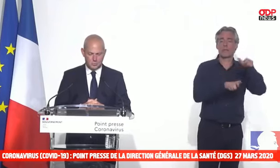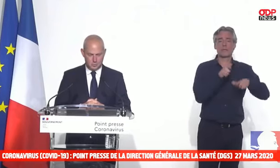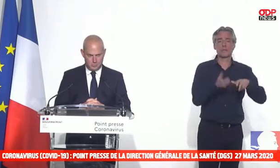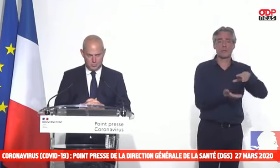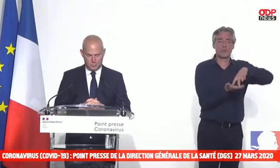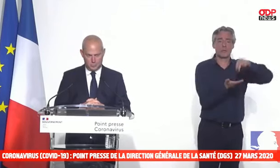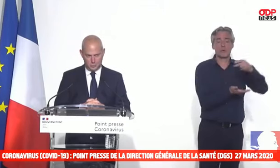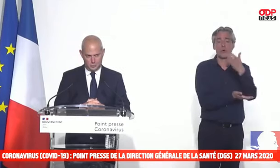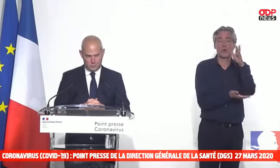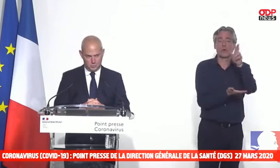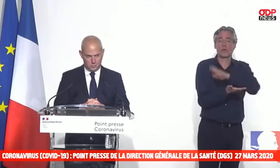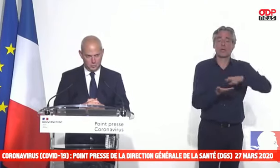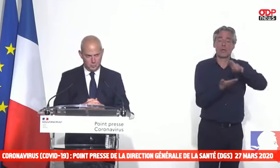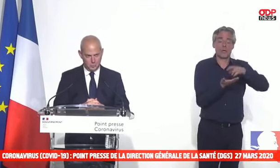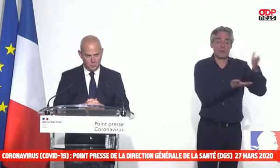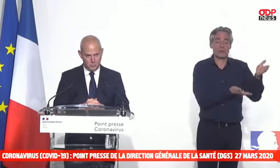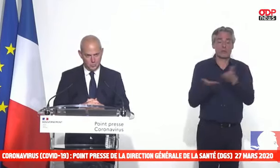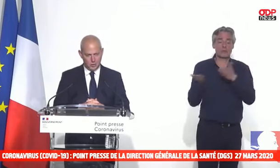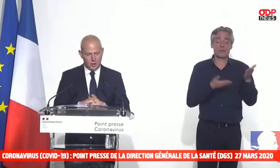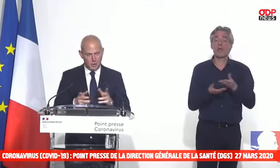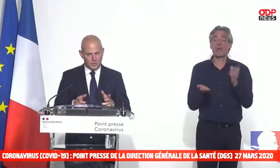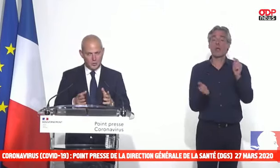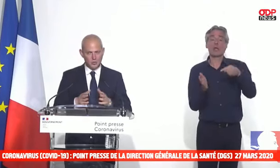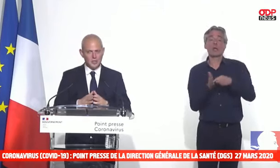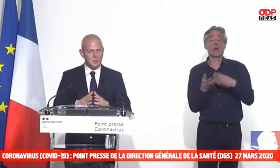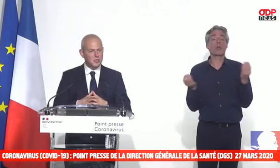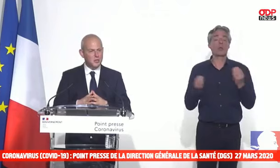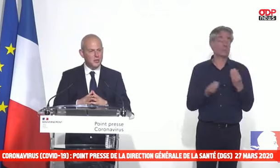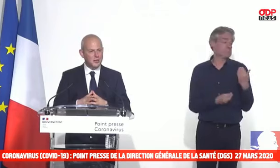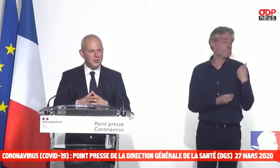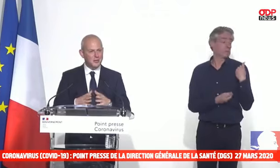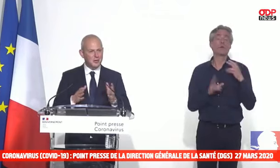d'Île-de-France vers d'autres régions, quand et où ? Alors c'est ce que j'ai